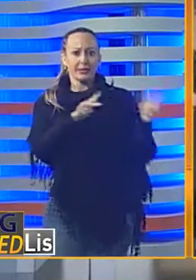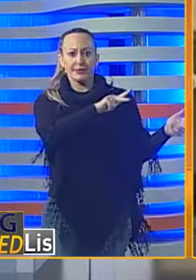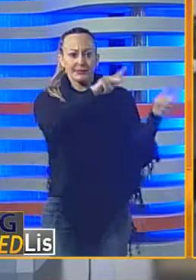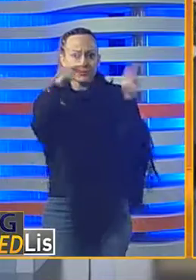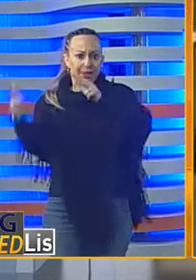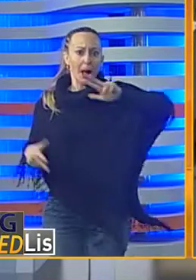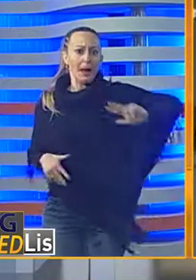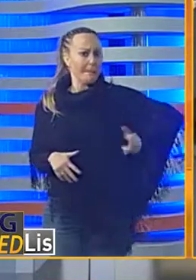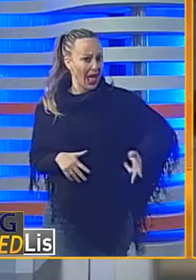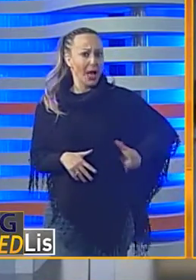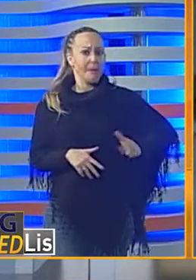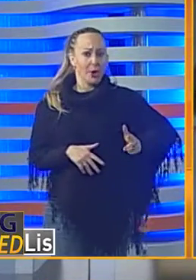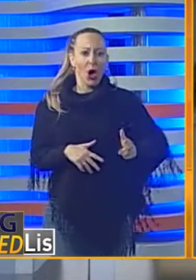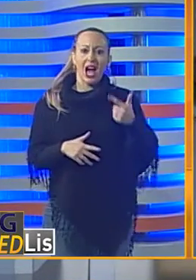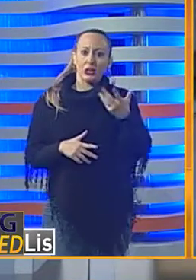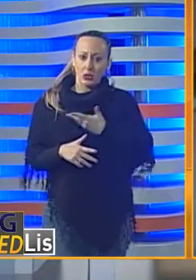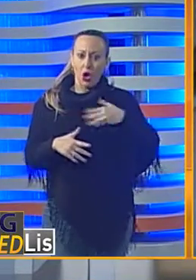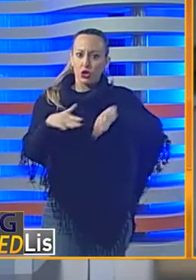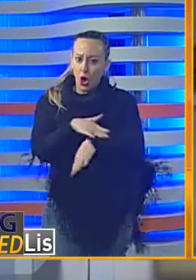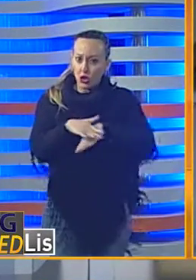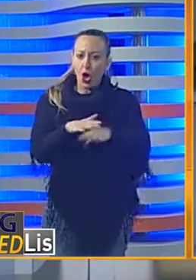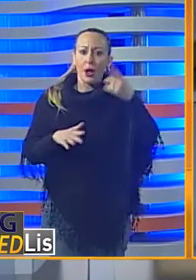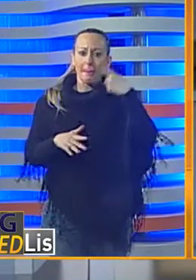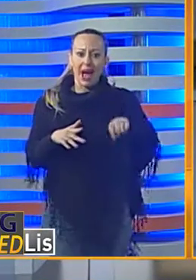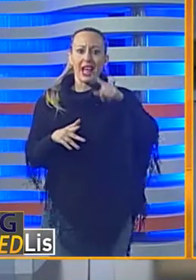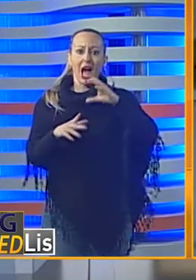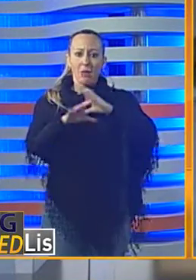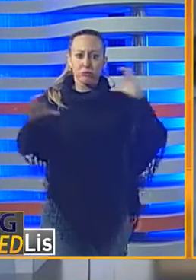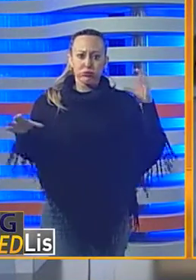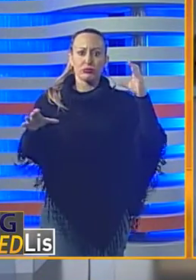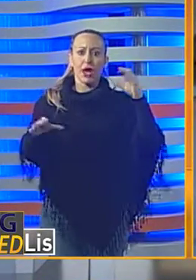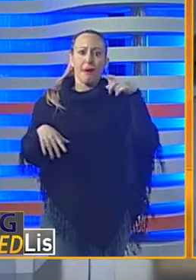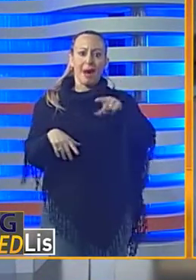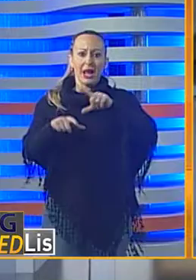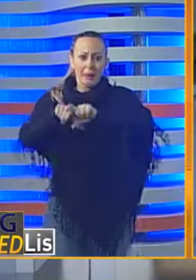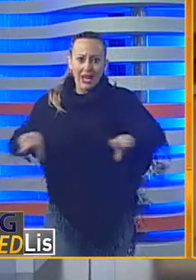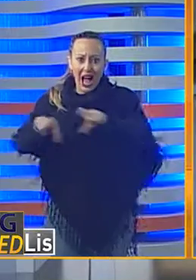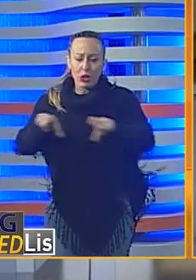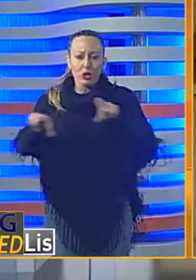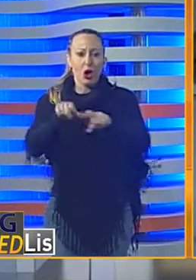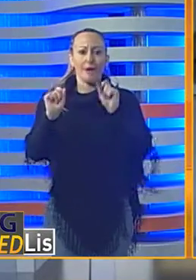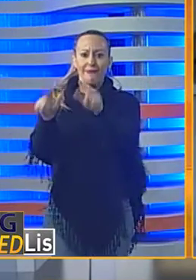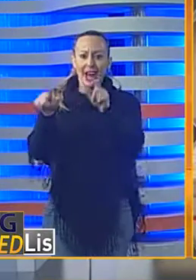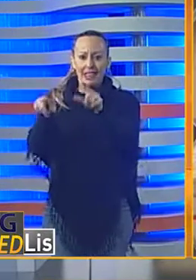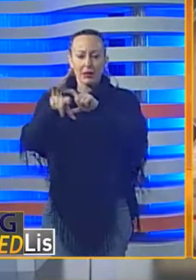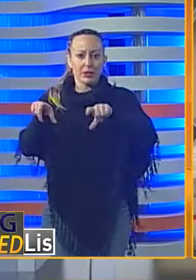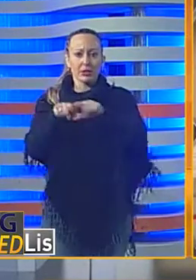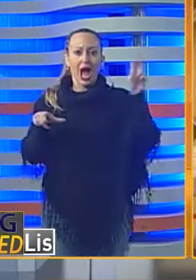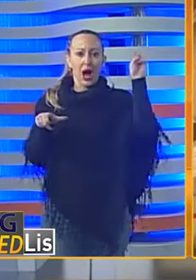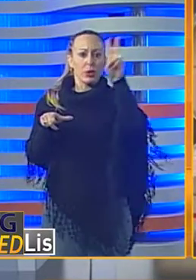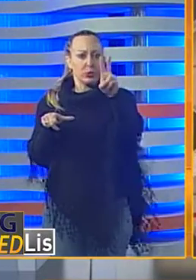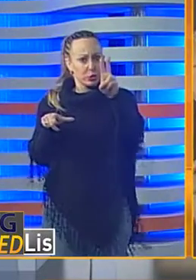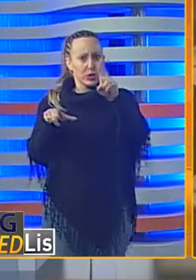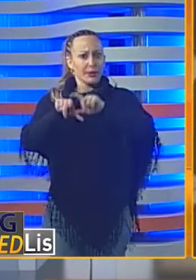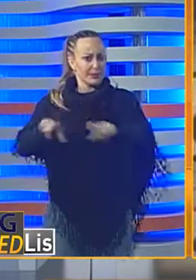sotto indagine per aver sottratto gli incassi dei biglietti venduti sui bus. Come riporta il giornale di